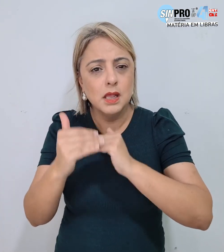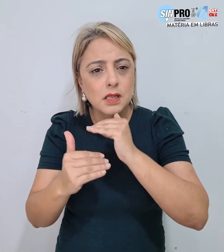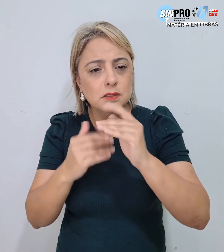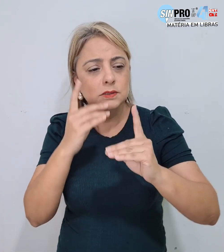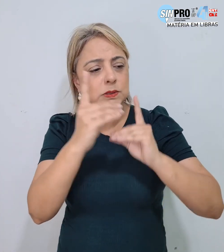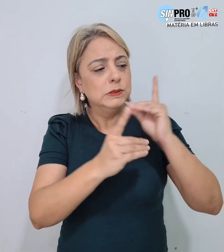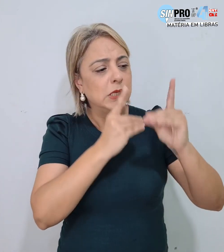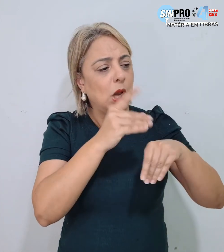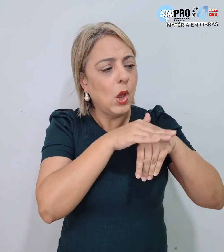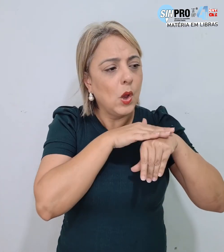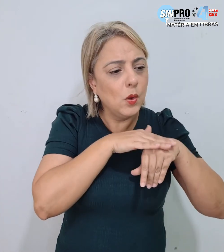explica